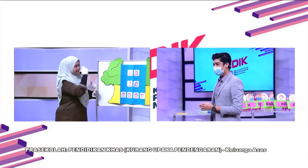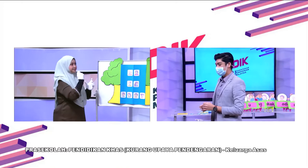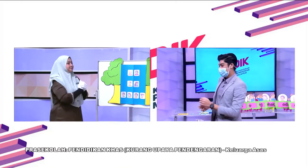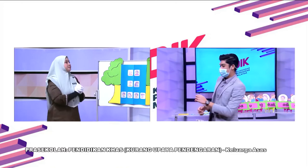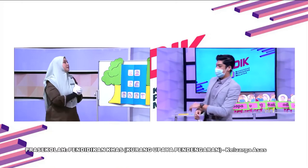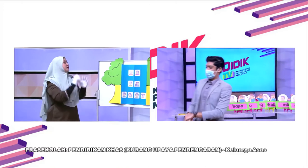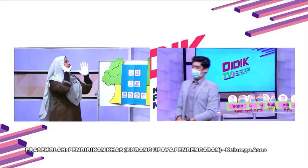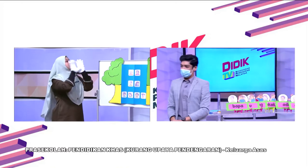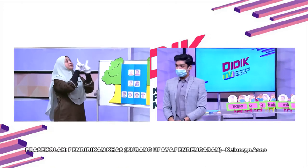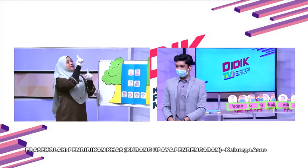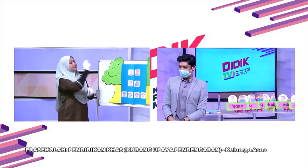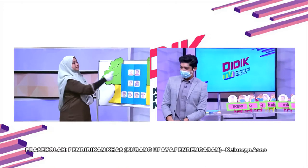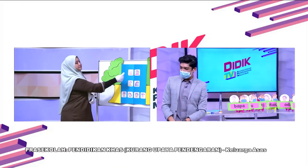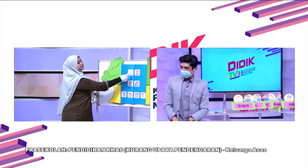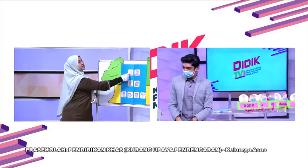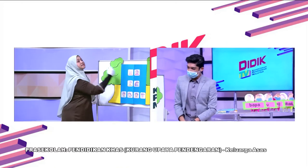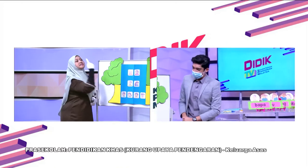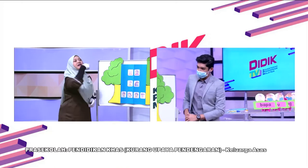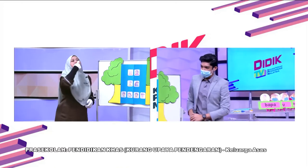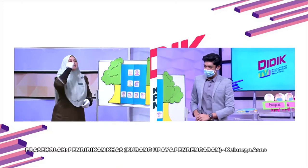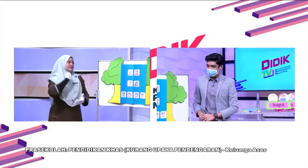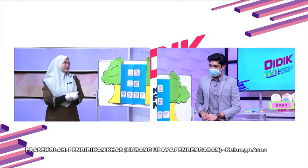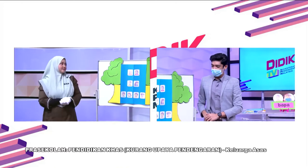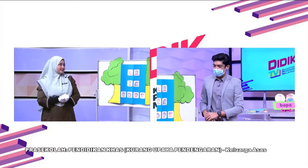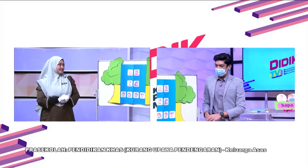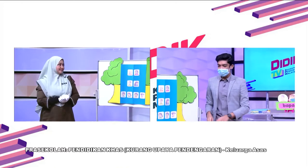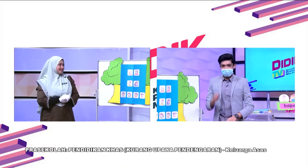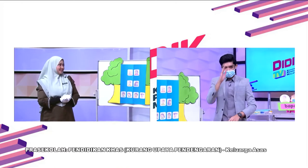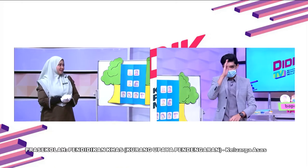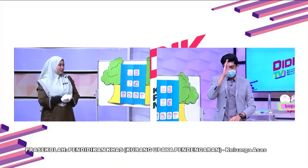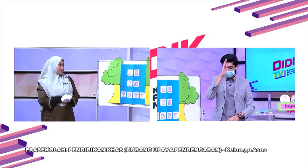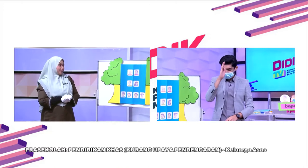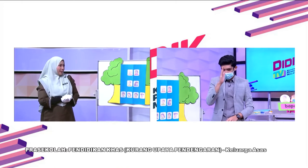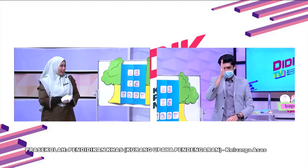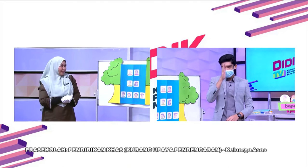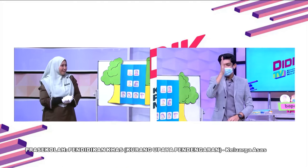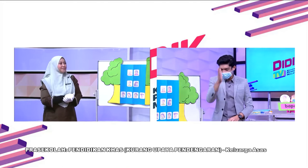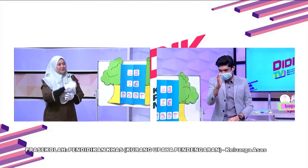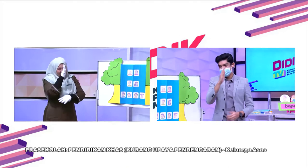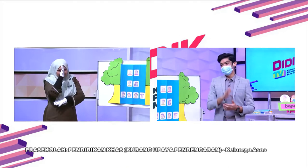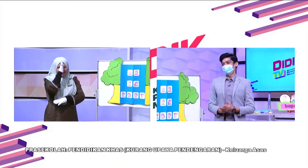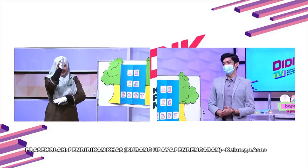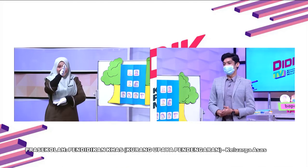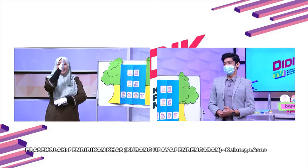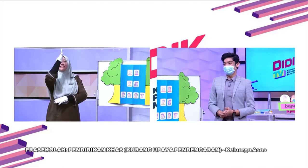wazetoto3 Pertama Pertama Pertama Datuk Oke dah